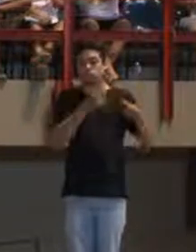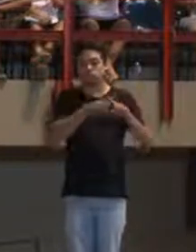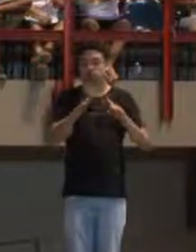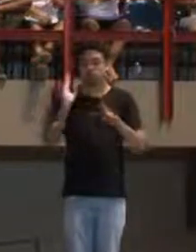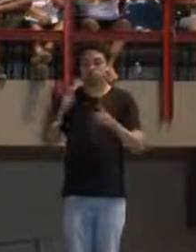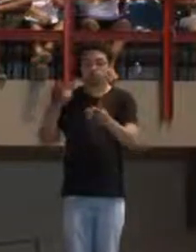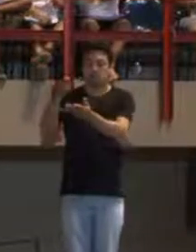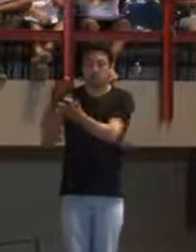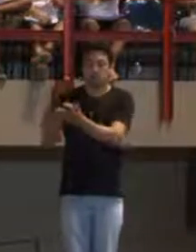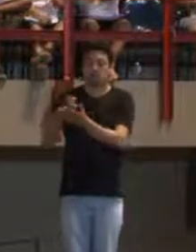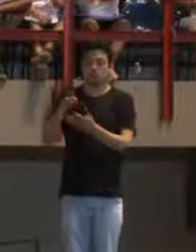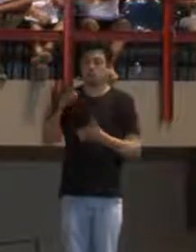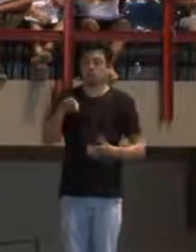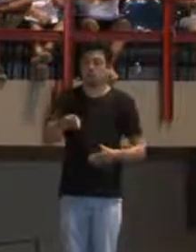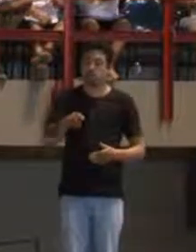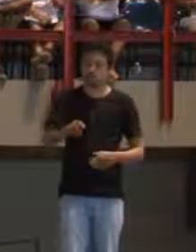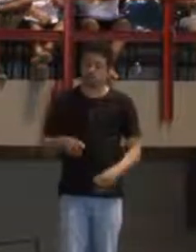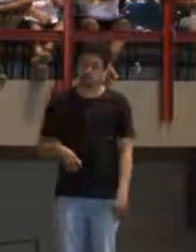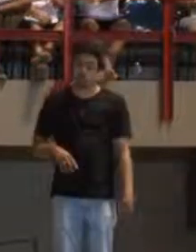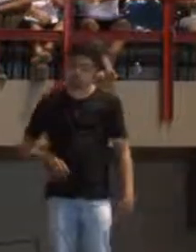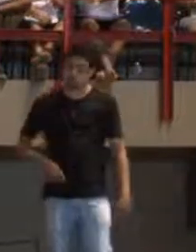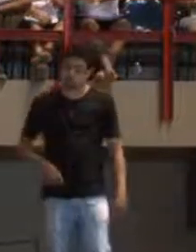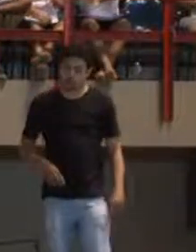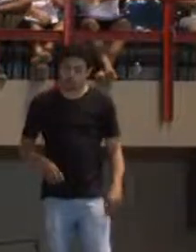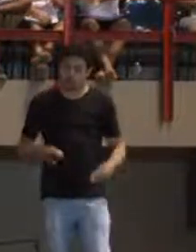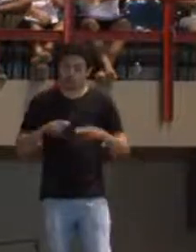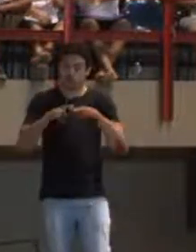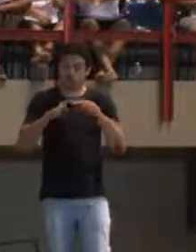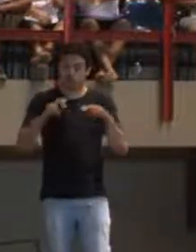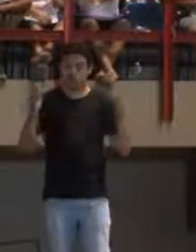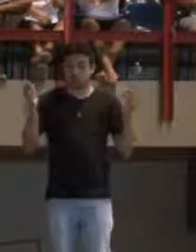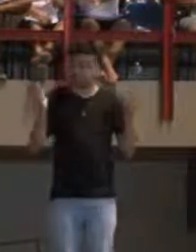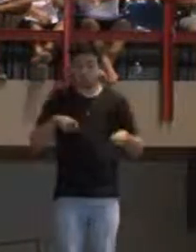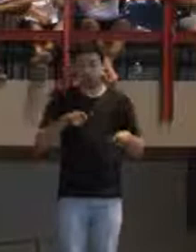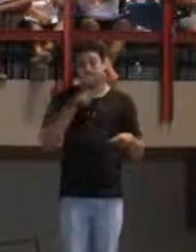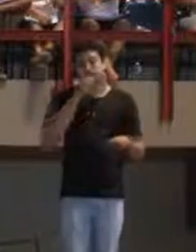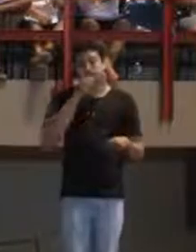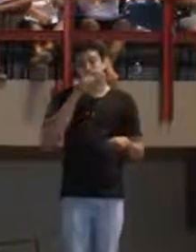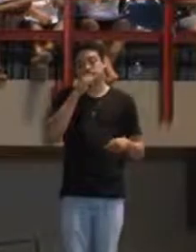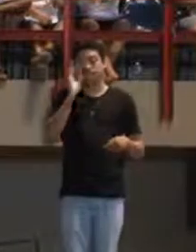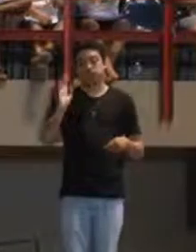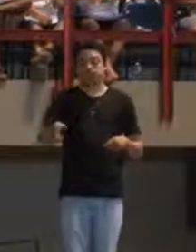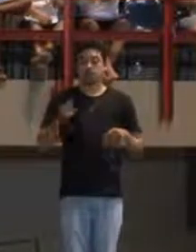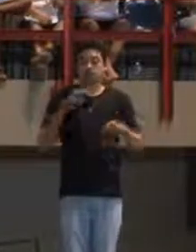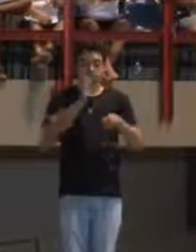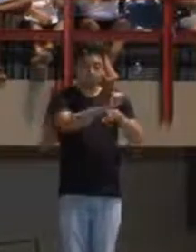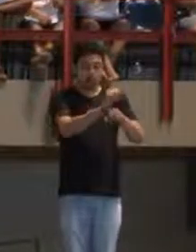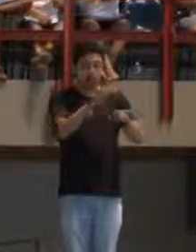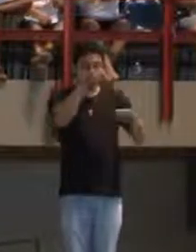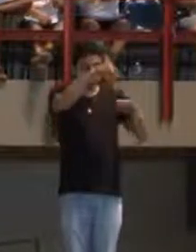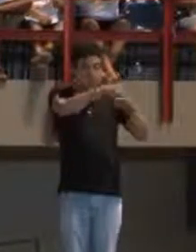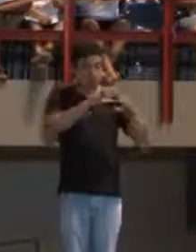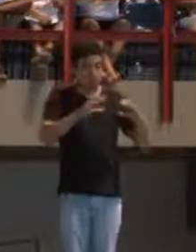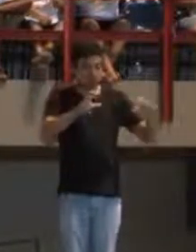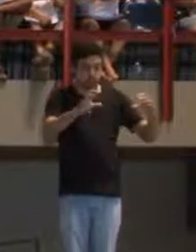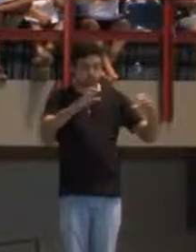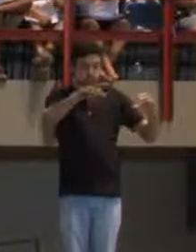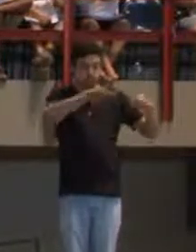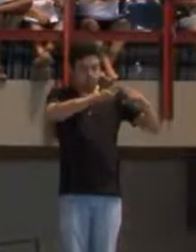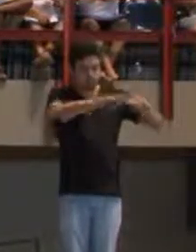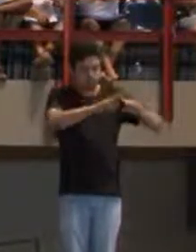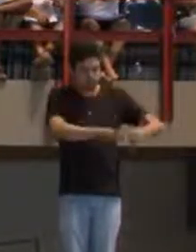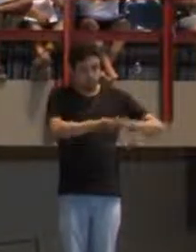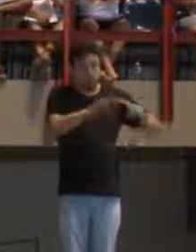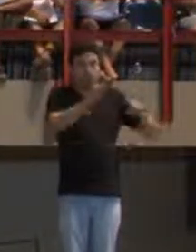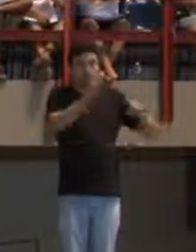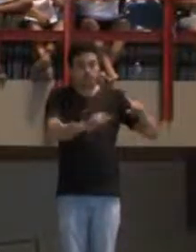acabou fazendo para fazer essa modificação. Então, só vale a pena colocar gás natural quem roda uma